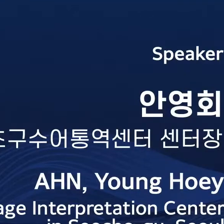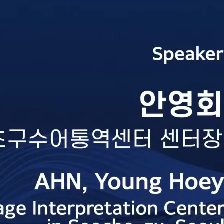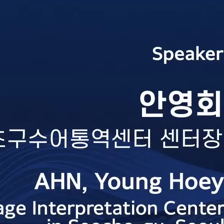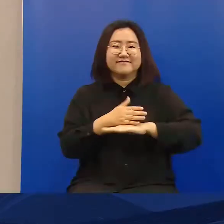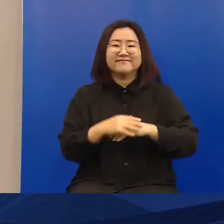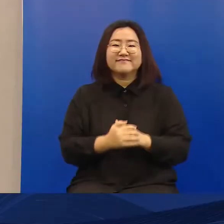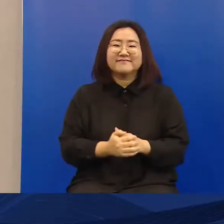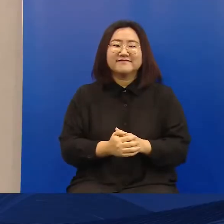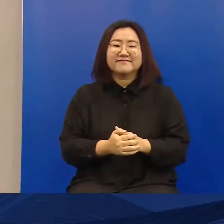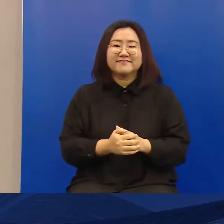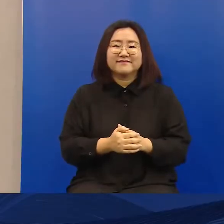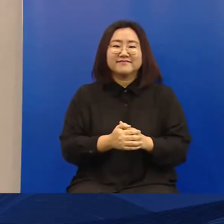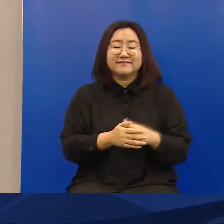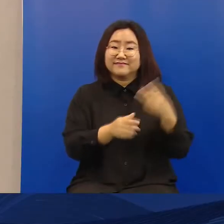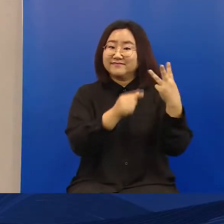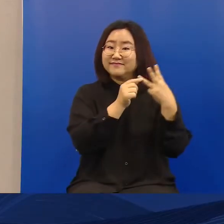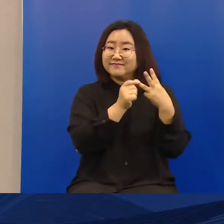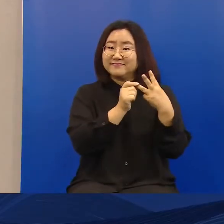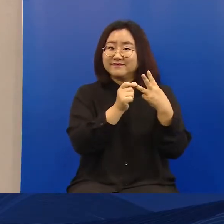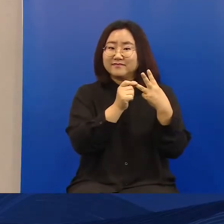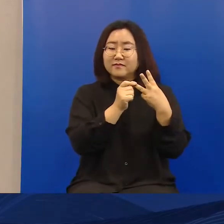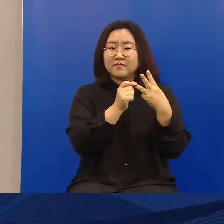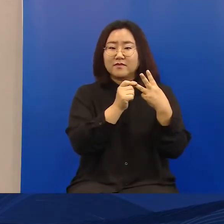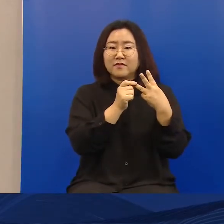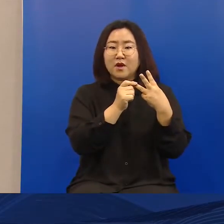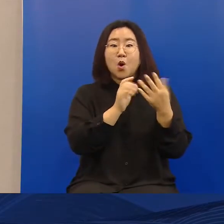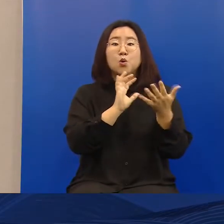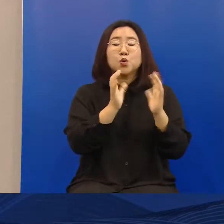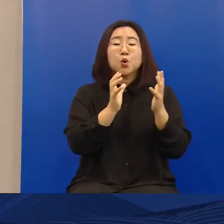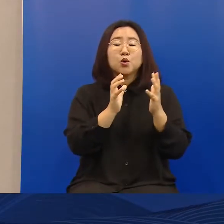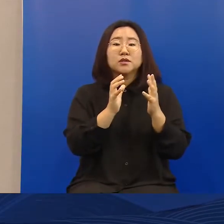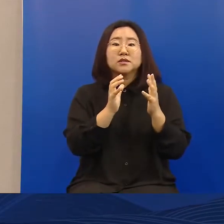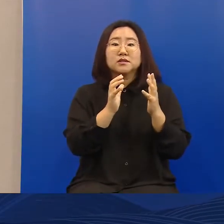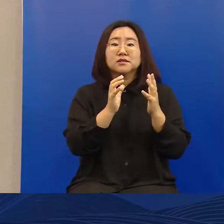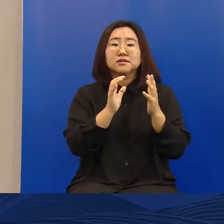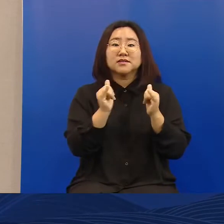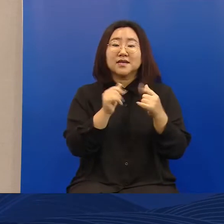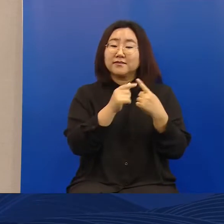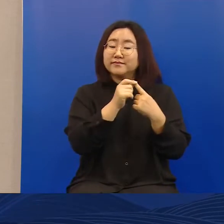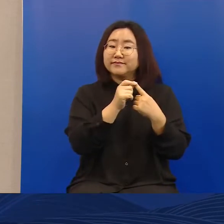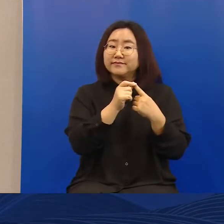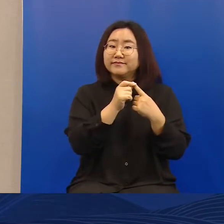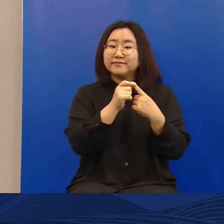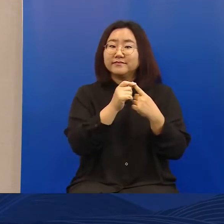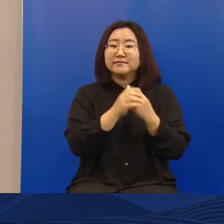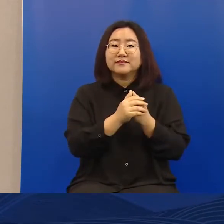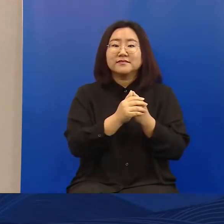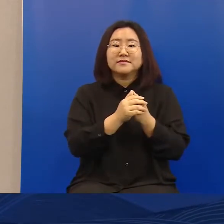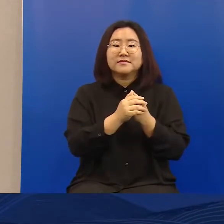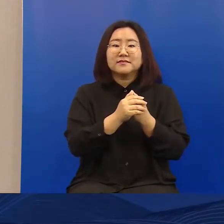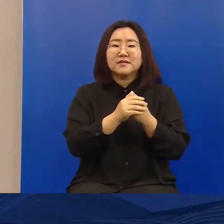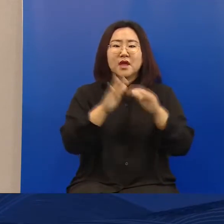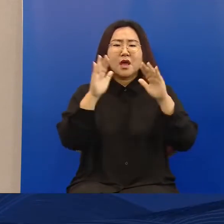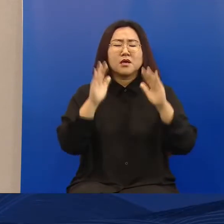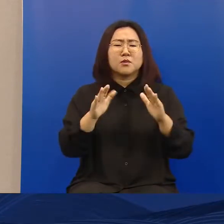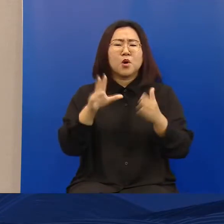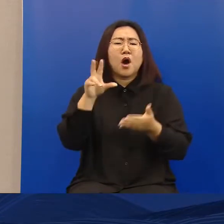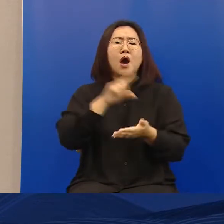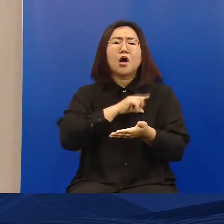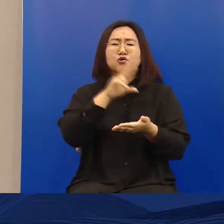감사합니다. 다음은 토론자 분들이십니다. 첫 번째 토론자는 본 세션의